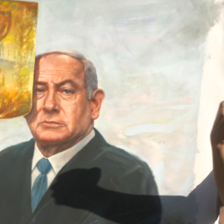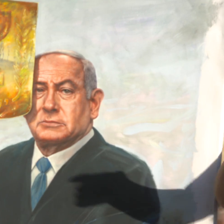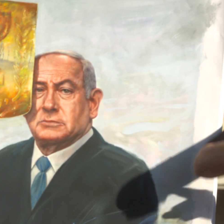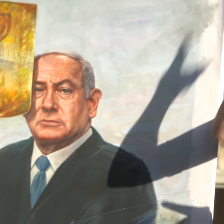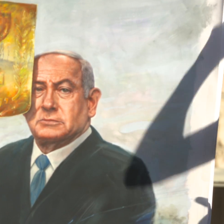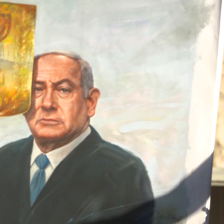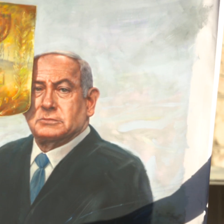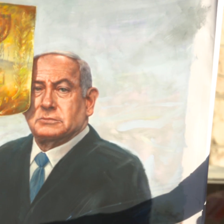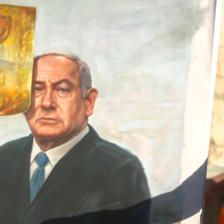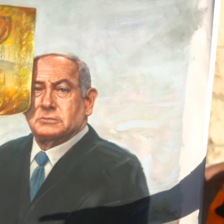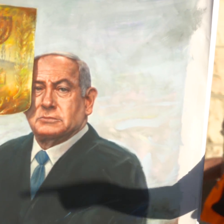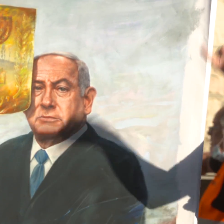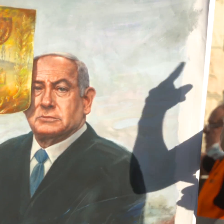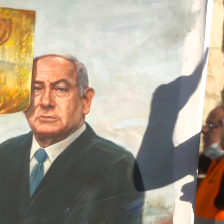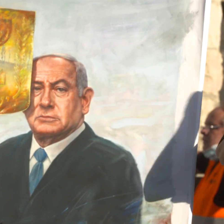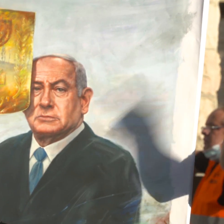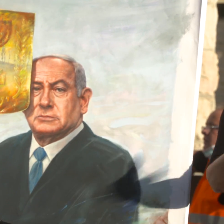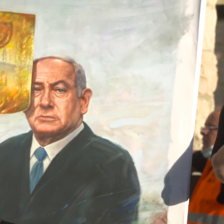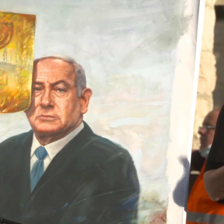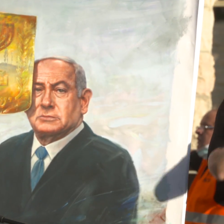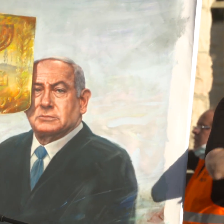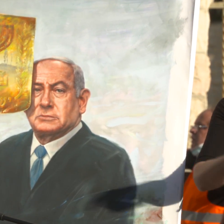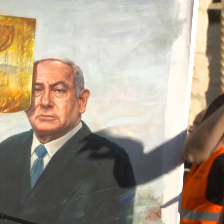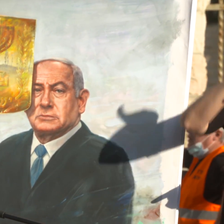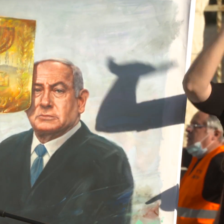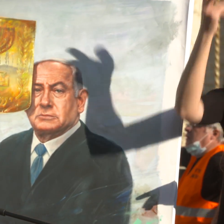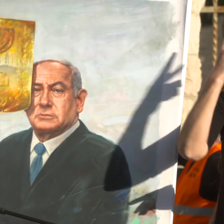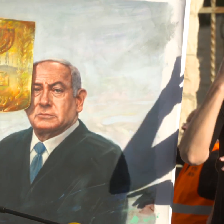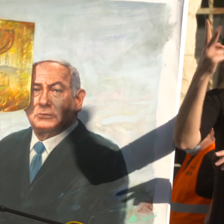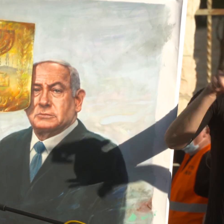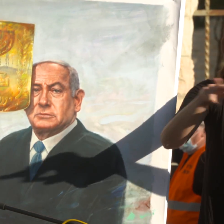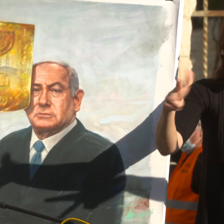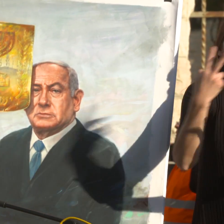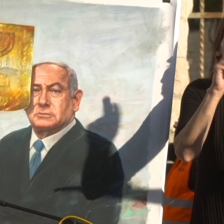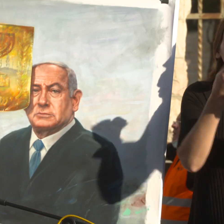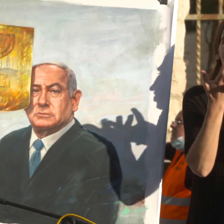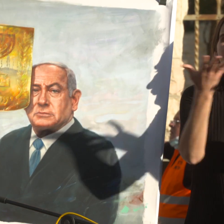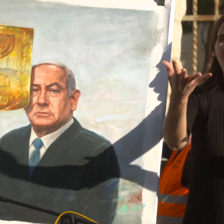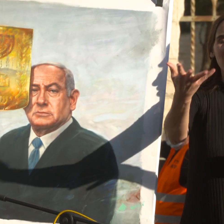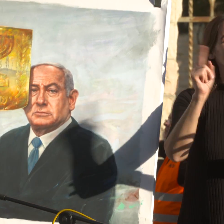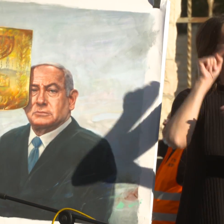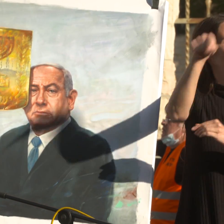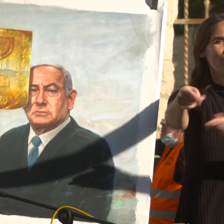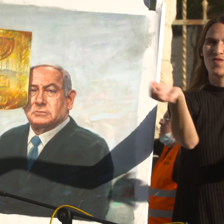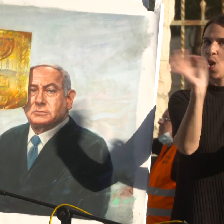בעונש שהוטל על משה לעלות להר, לראות את הארץ המובטחת, אליה לא הגיע.